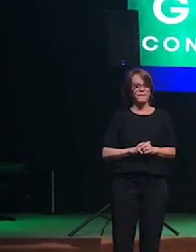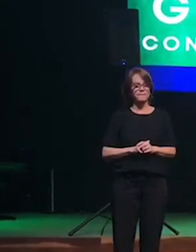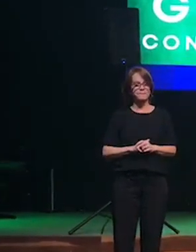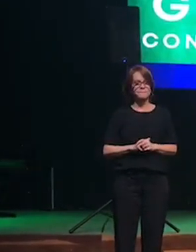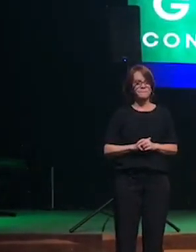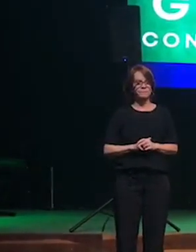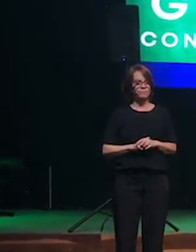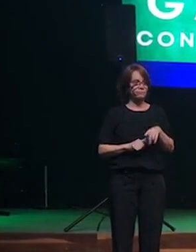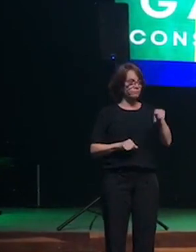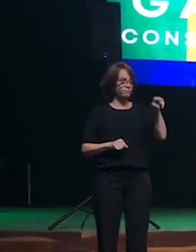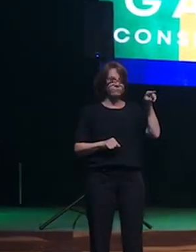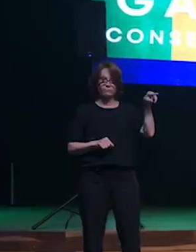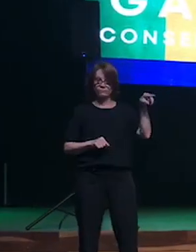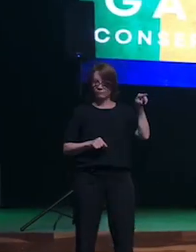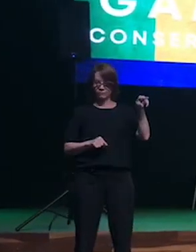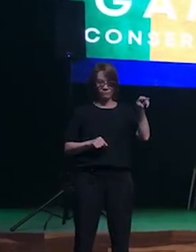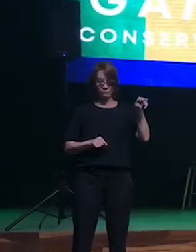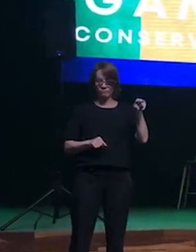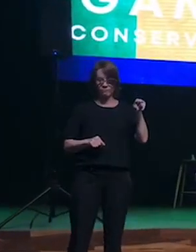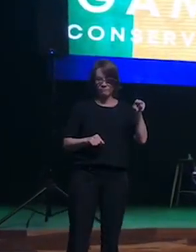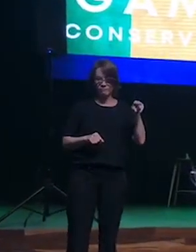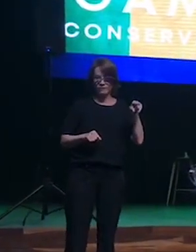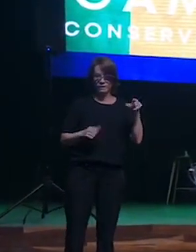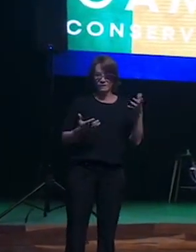Eles não conseguem conviver com isso.